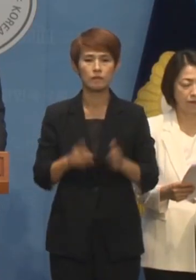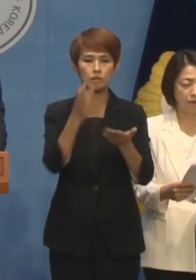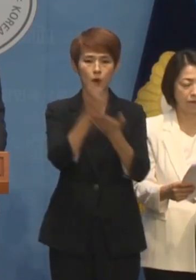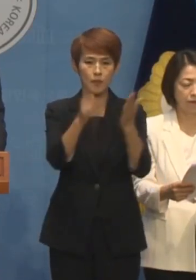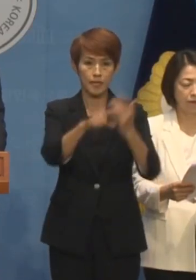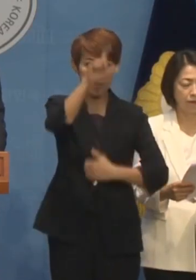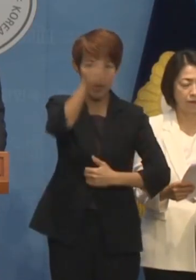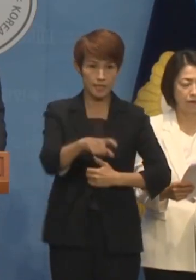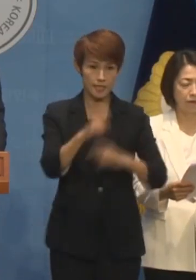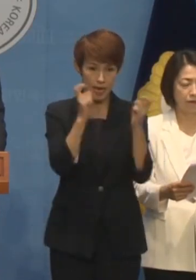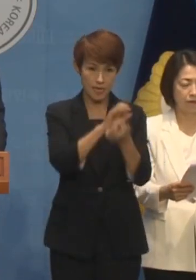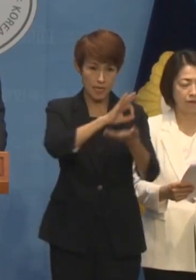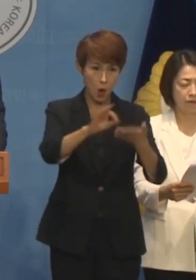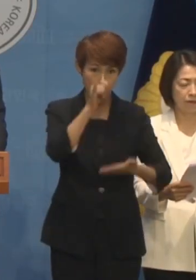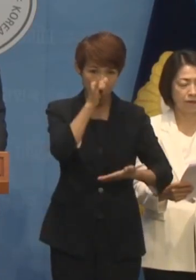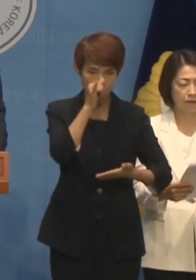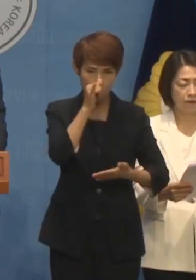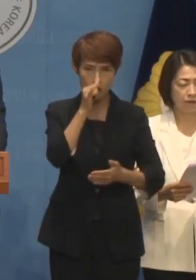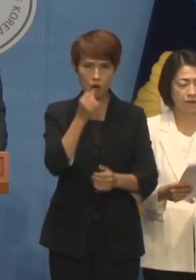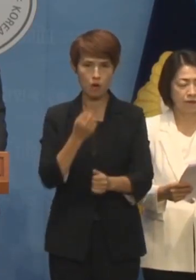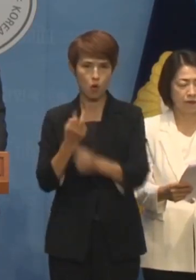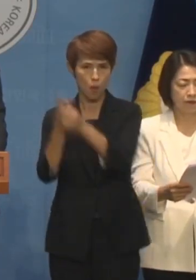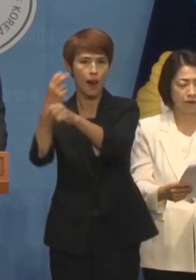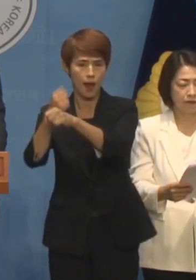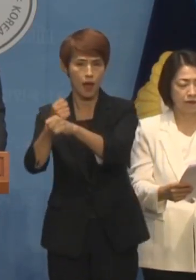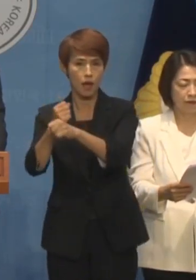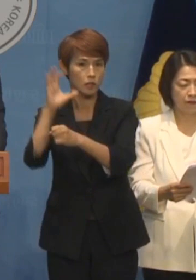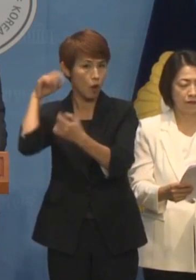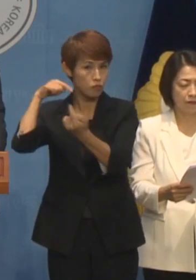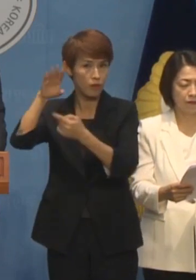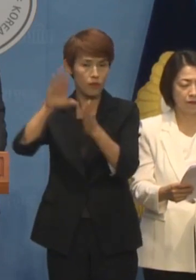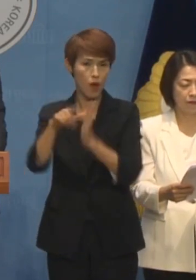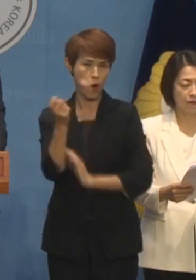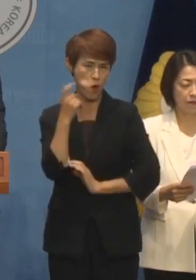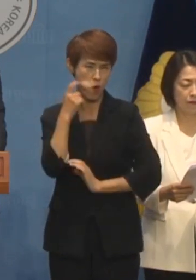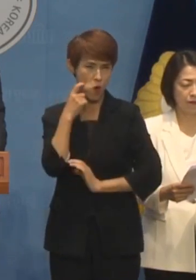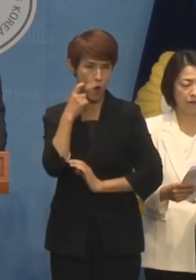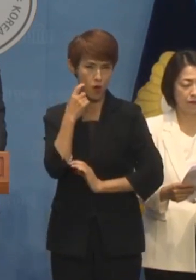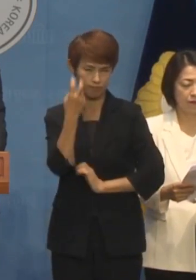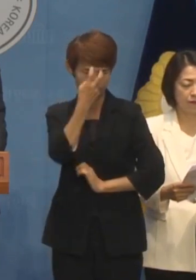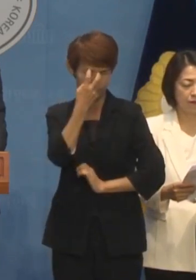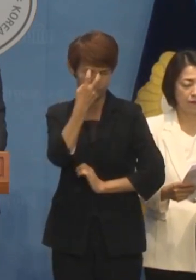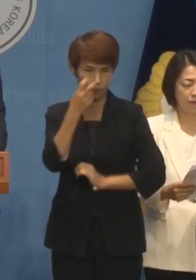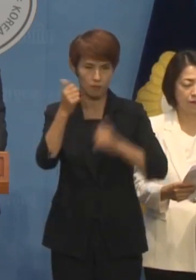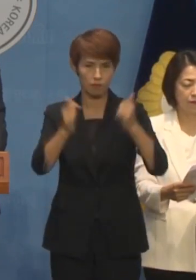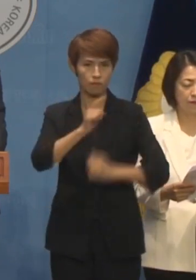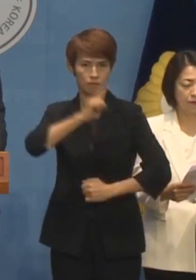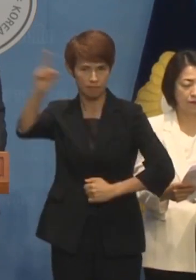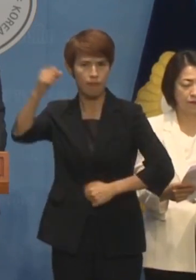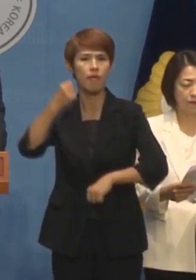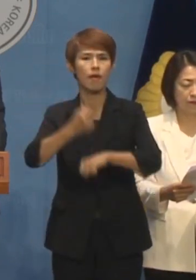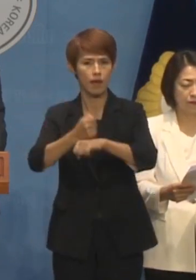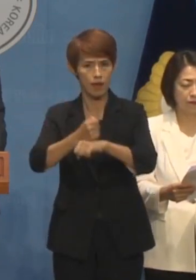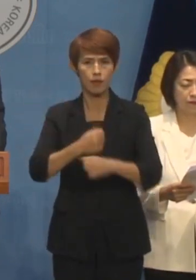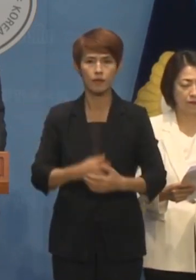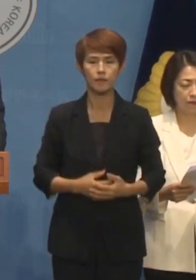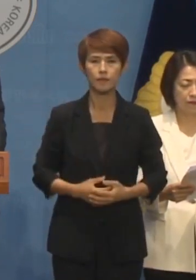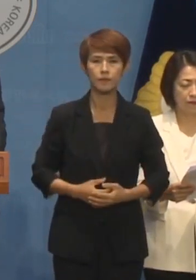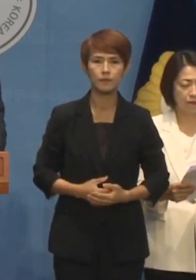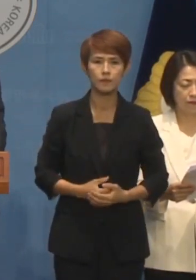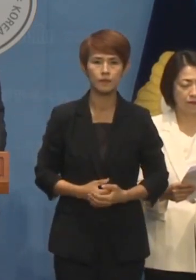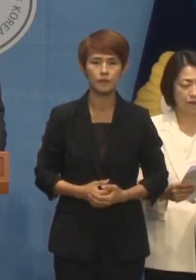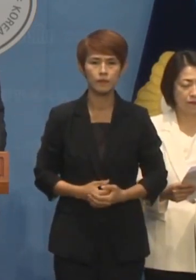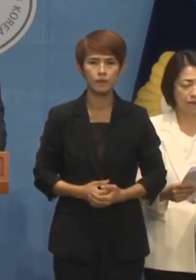대한 고발은 물론이고 청문회에서의 위증에 대해서도 끝까지 법적 조치에 나설 수밖에 없음을